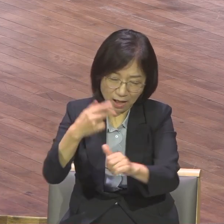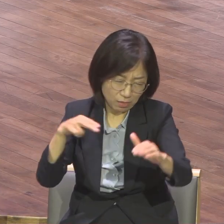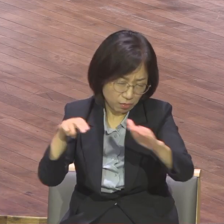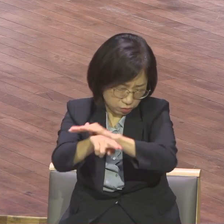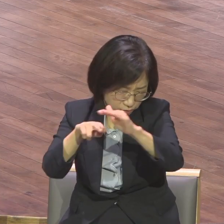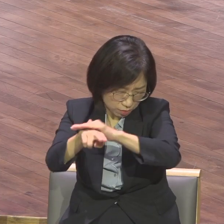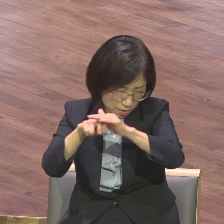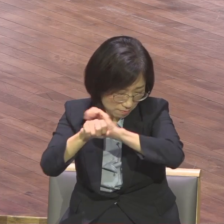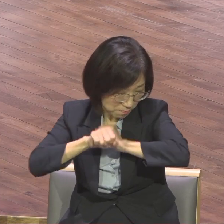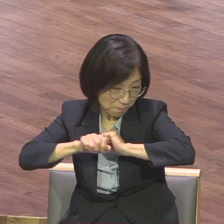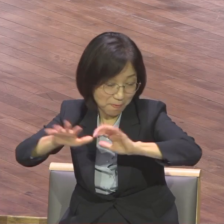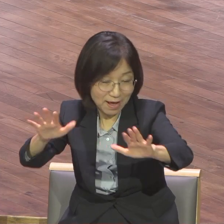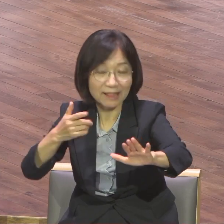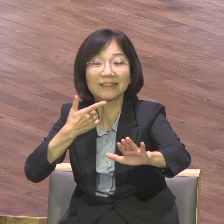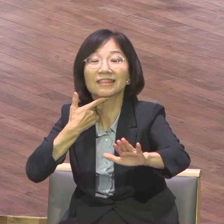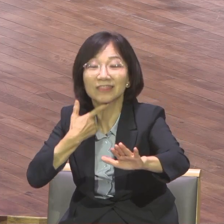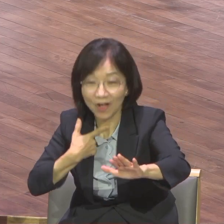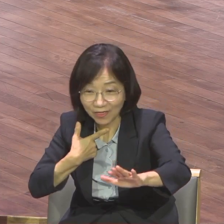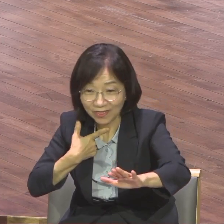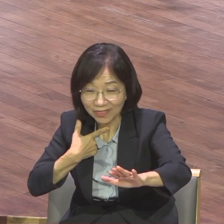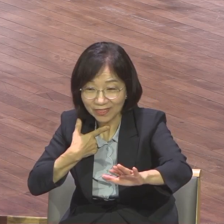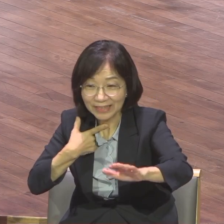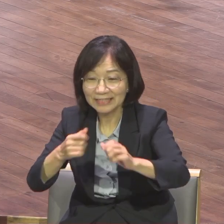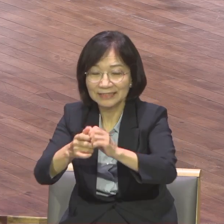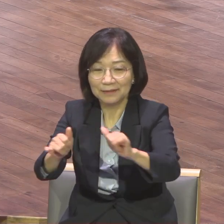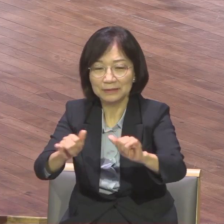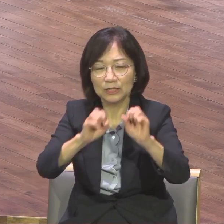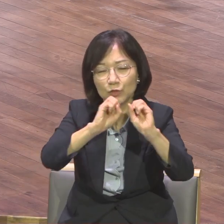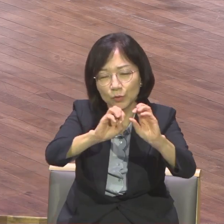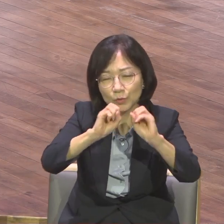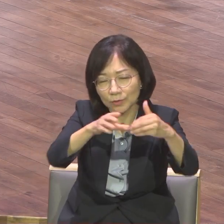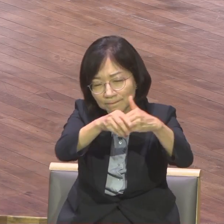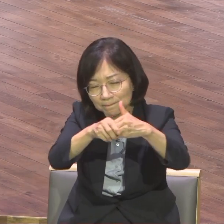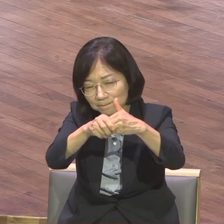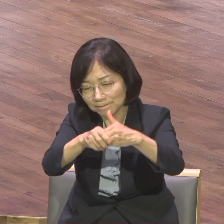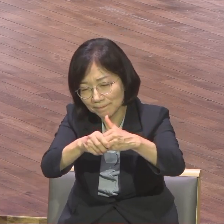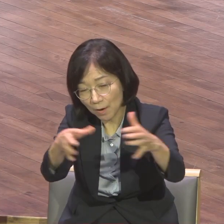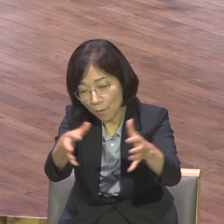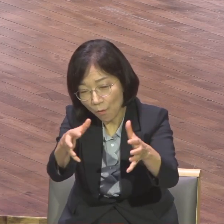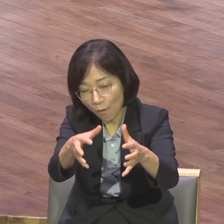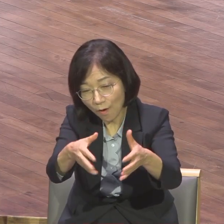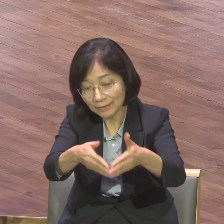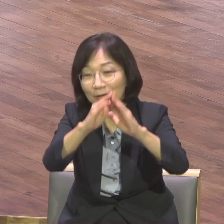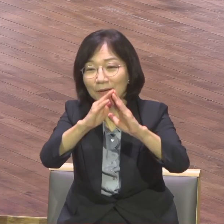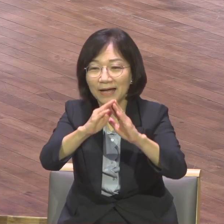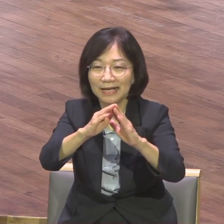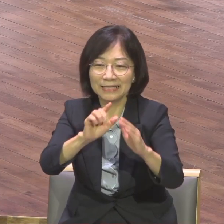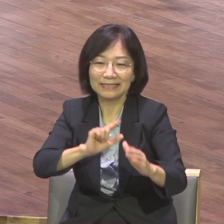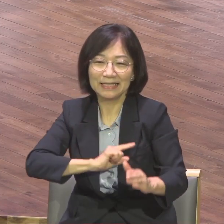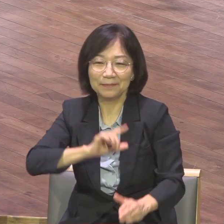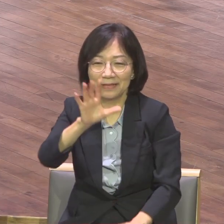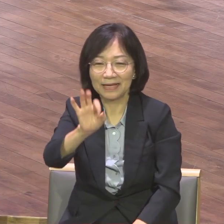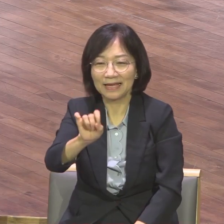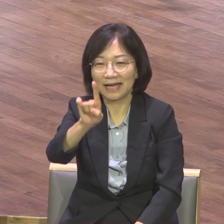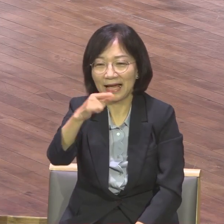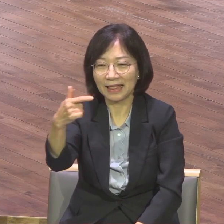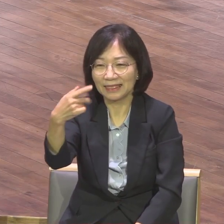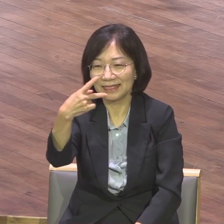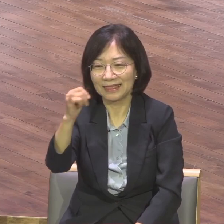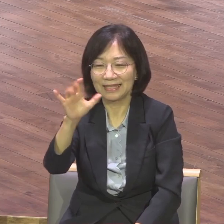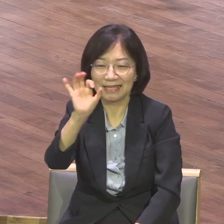있던 평신도들이 전도해 가지고 세워진 안디옥 교회예요. 사도행전 1장 8절에 선교 마인드를 가진